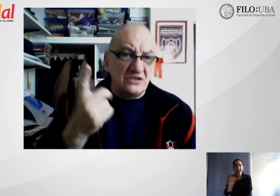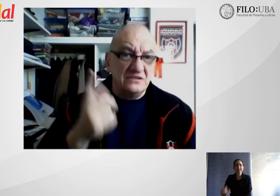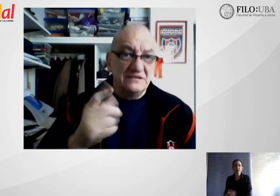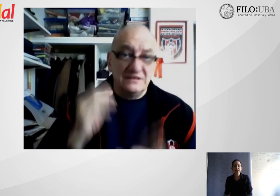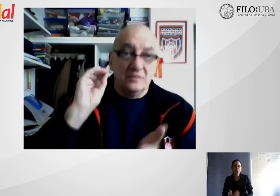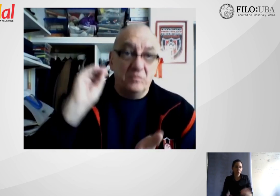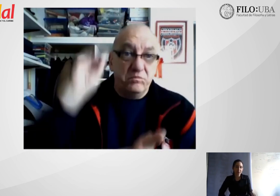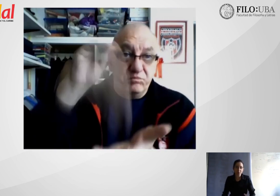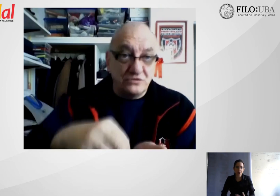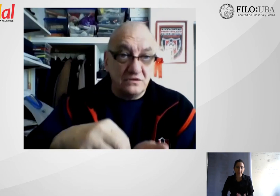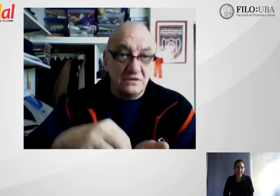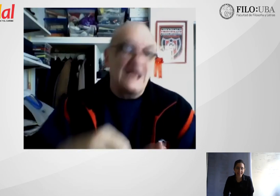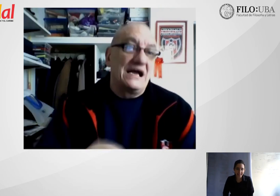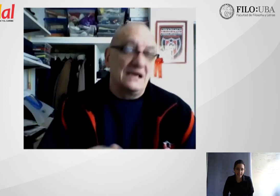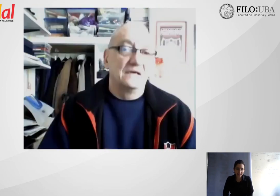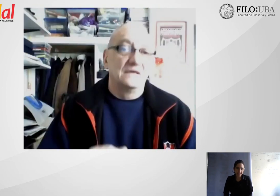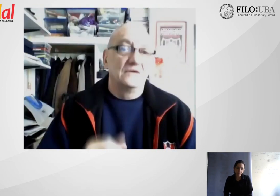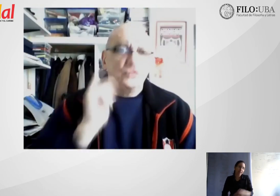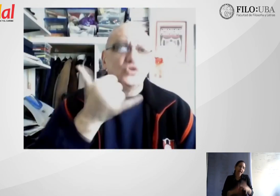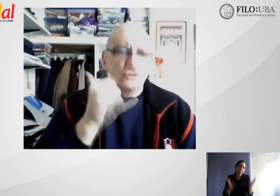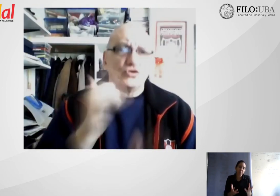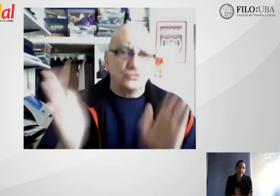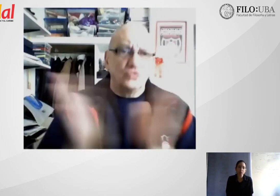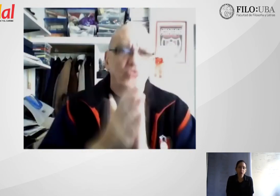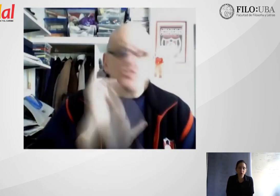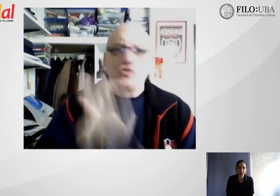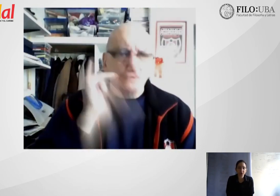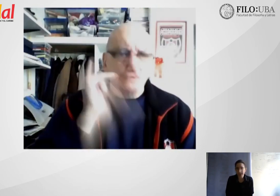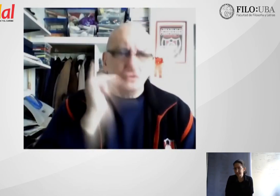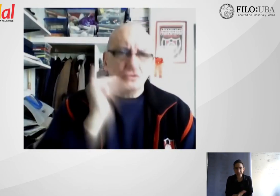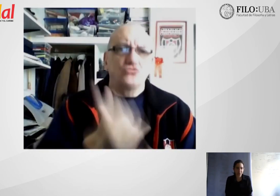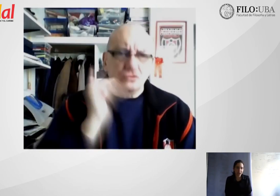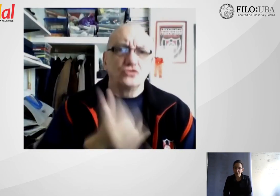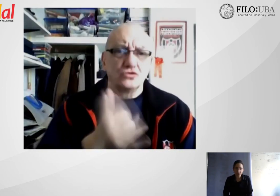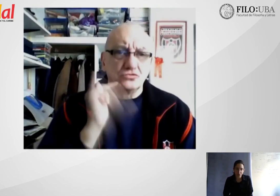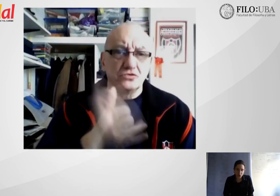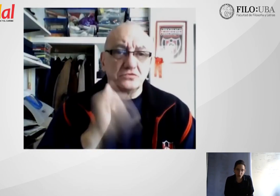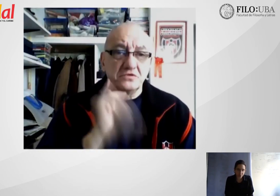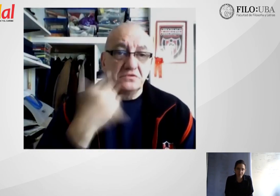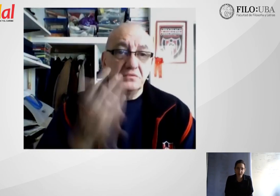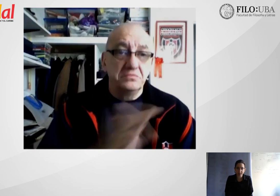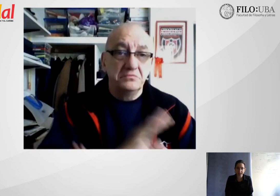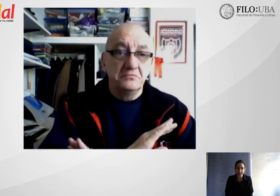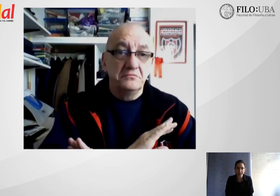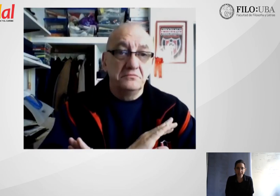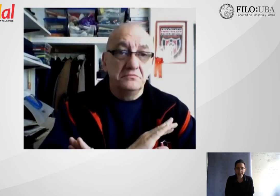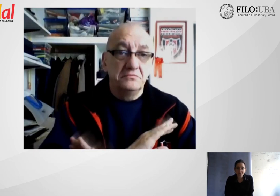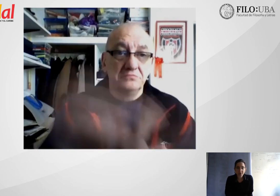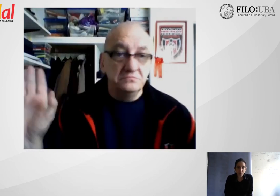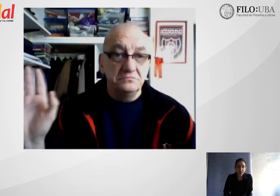4 o 5 meses, en donde ellos iban como a aprender, para tener como conocimientos generales. Aceptaron, dijeron, sí,